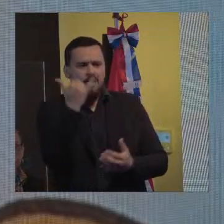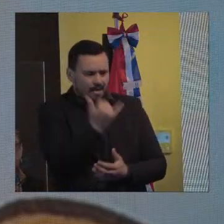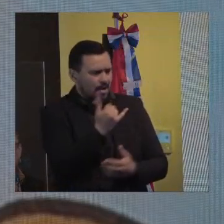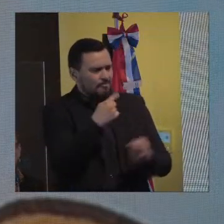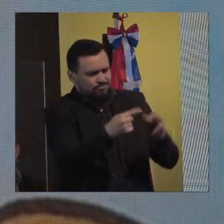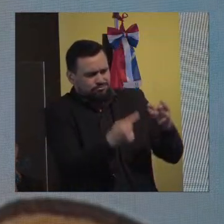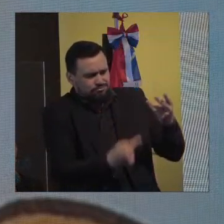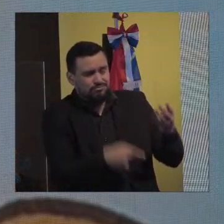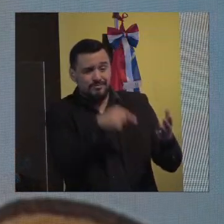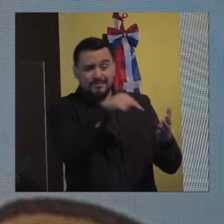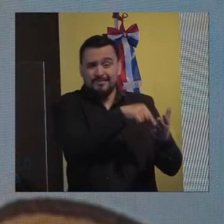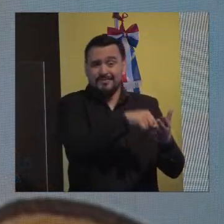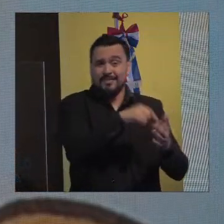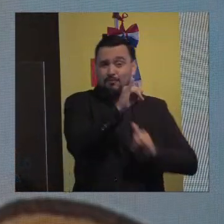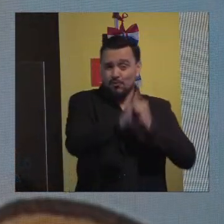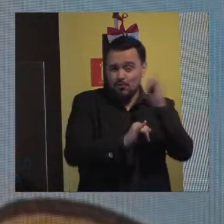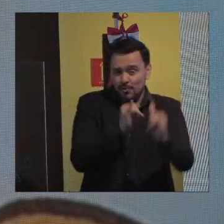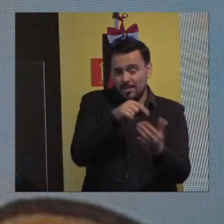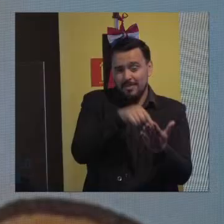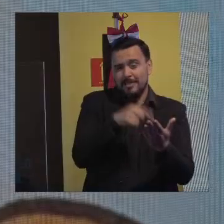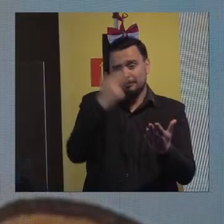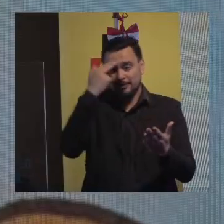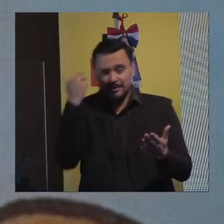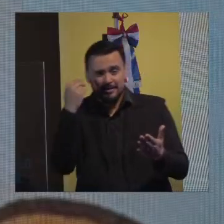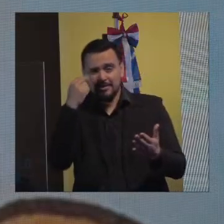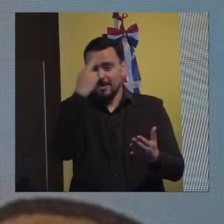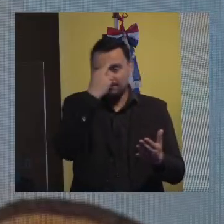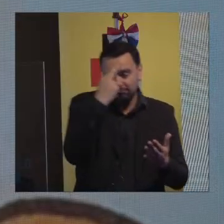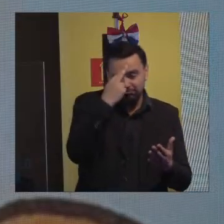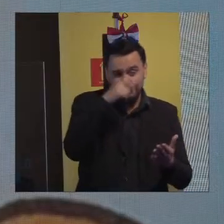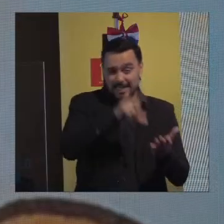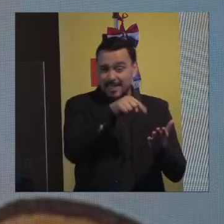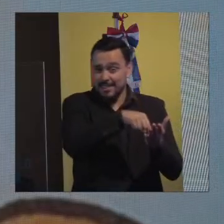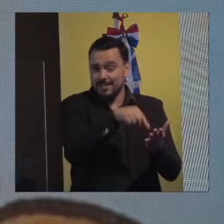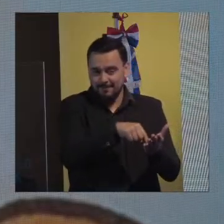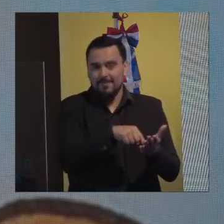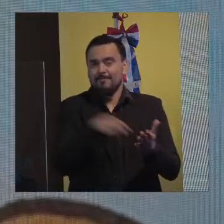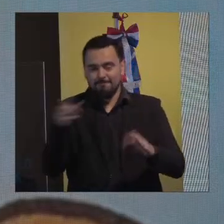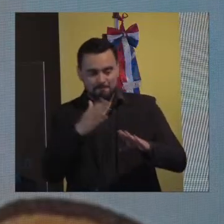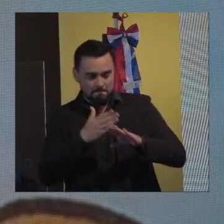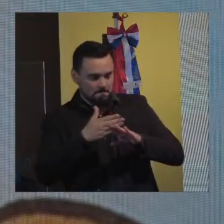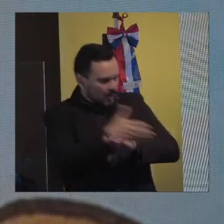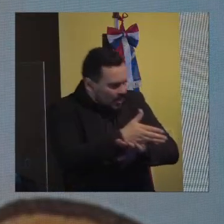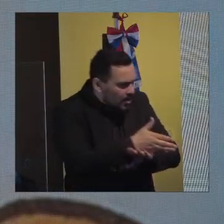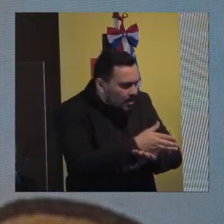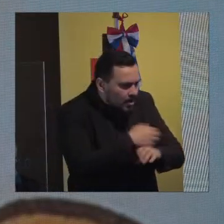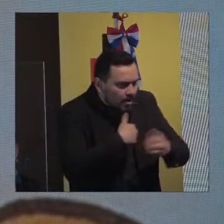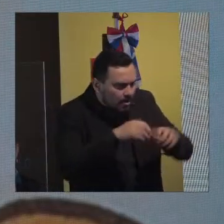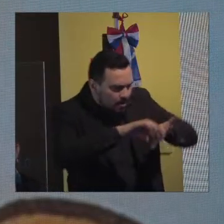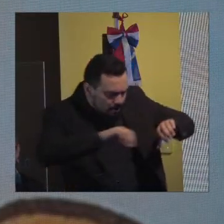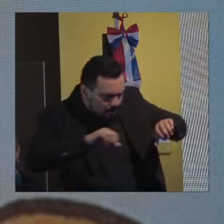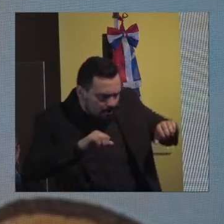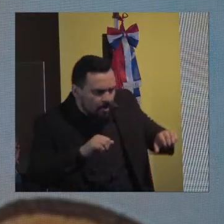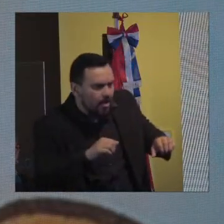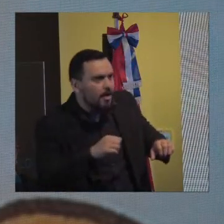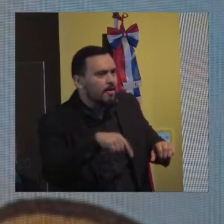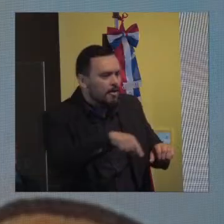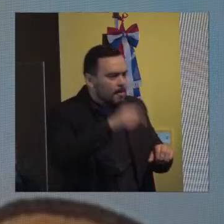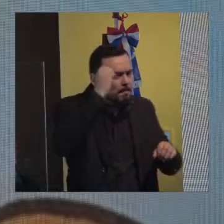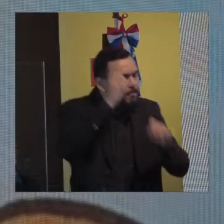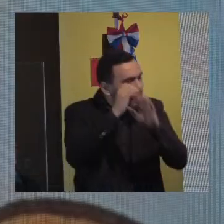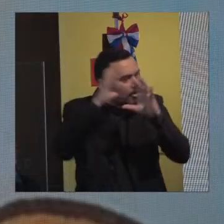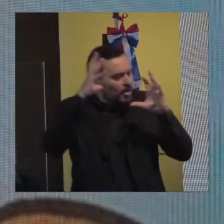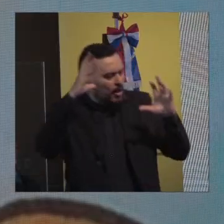El Principito, estamos diciendo con claridad que el acceso a la lectura, a la literatura y a la imaginación no debe